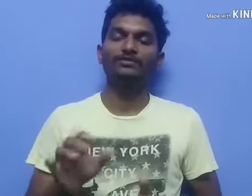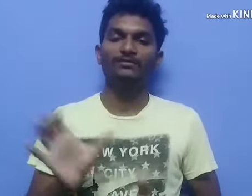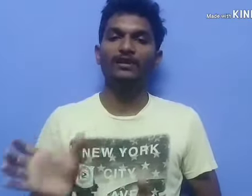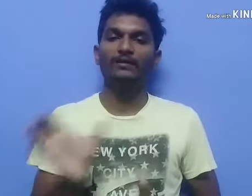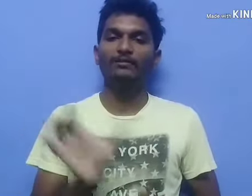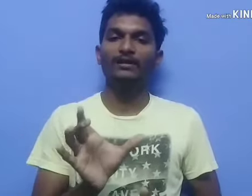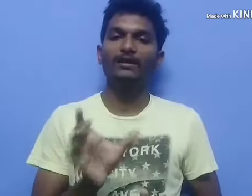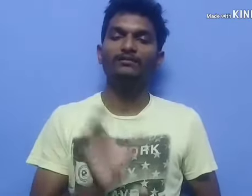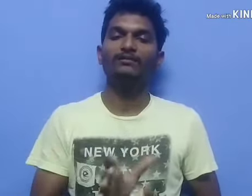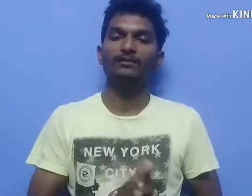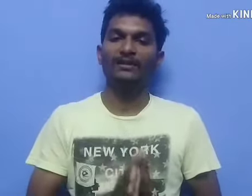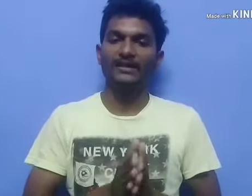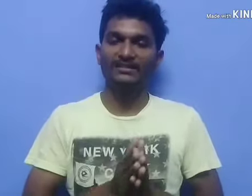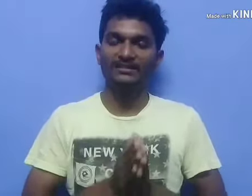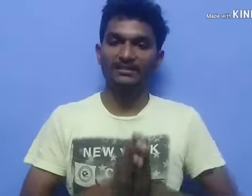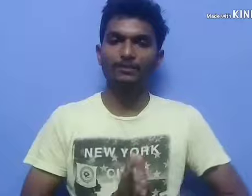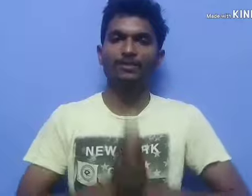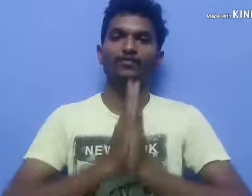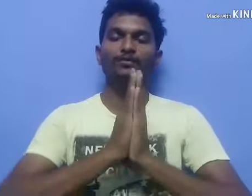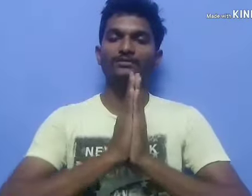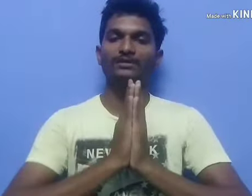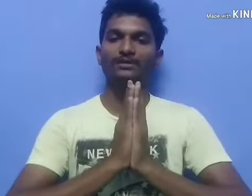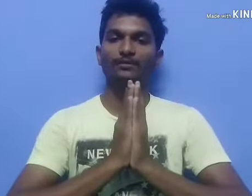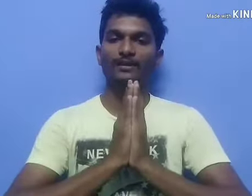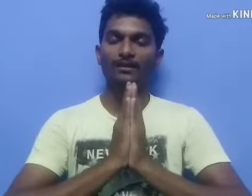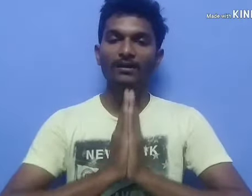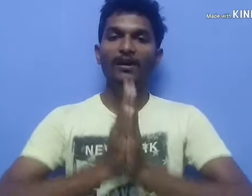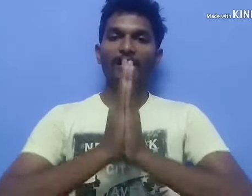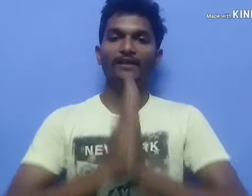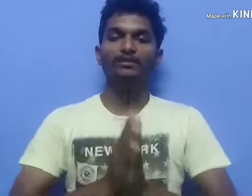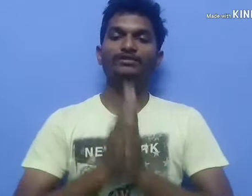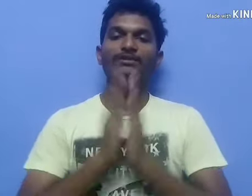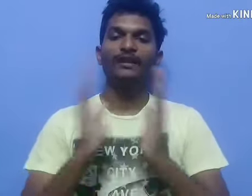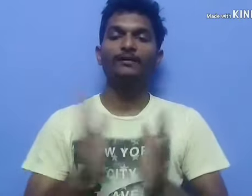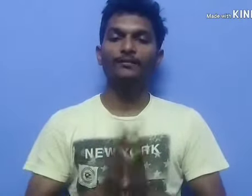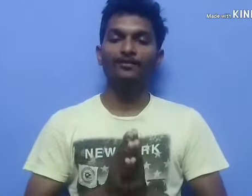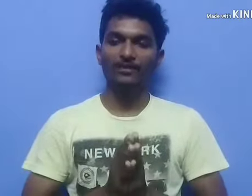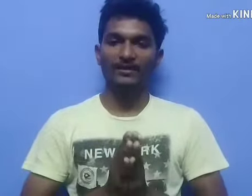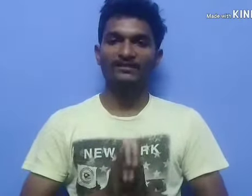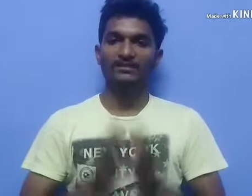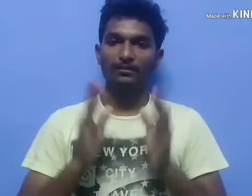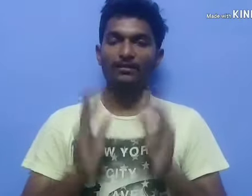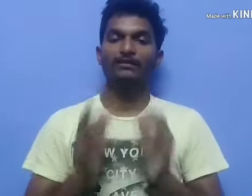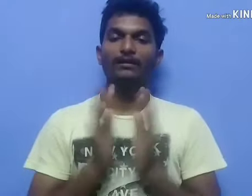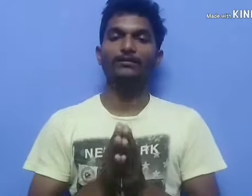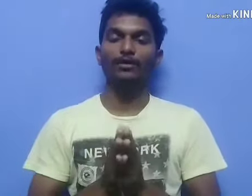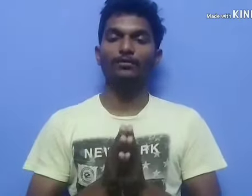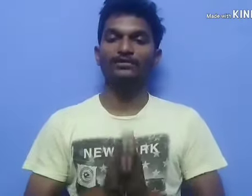வந்து எதனால இவருக்கு கிடைச்சிச்சு, பவர்ஃபுல் பர்சன்ஸ் அப்படிங்கிற 9th பொசிஷன் ஏன் அப்படி இவருக்கு கிடைச்சிச்சு அப்படிங்கிறது தான் இந்த வீடியோவில் பேச